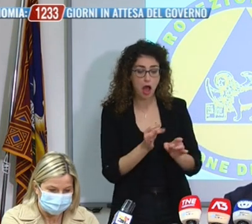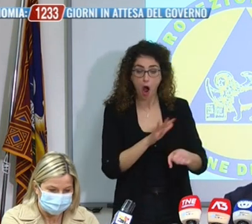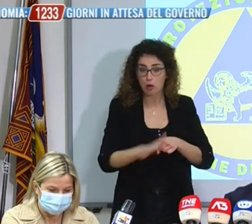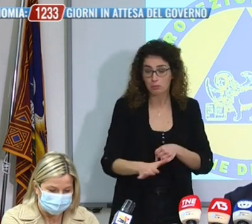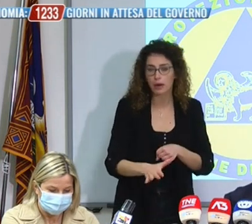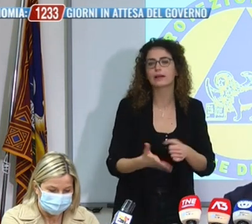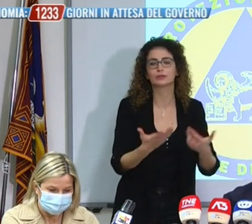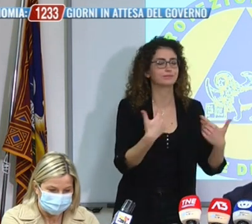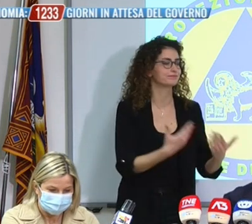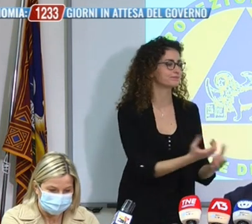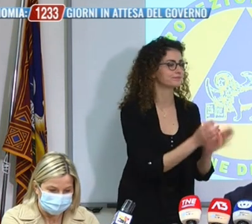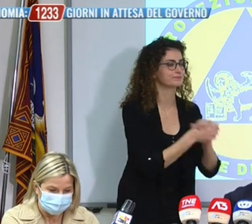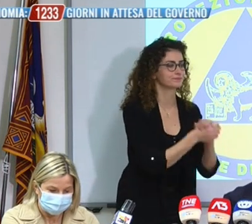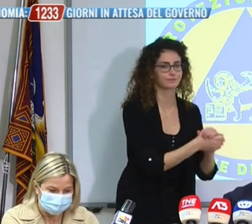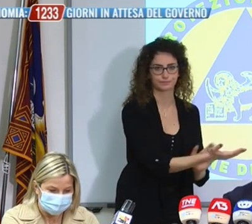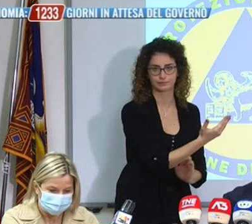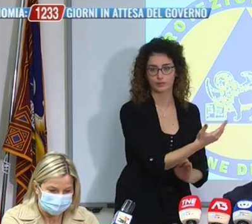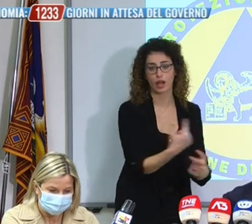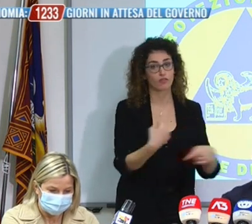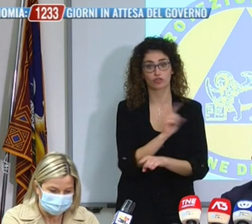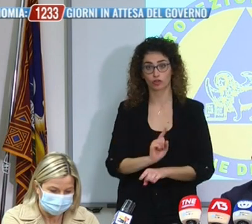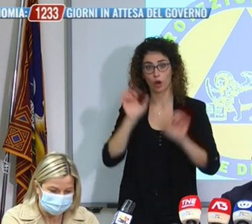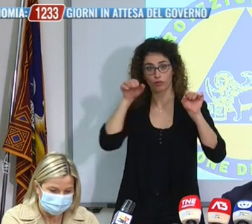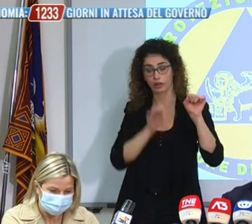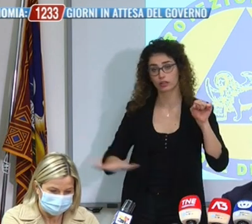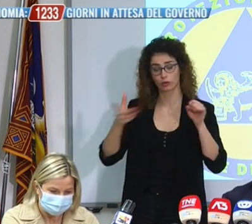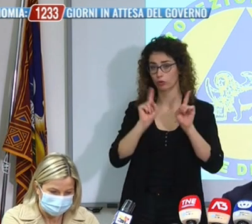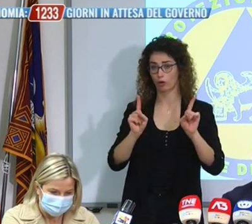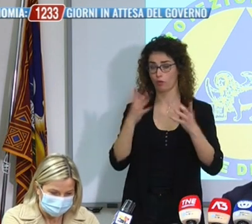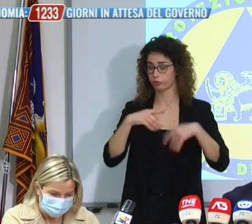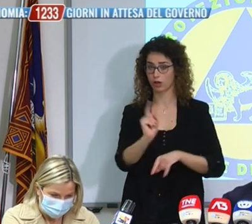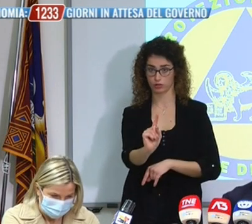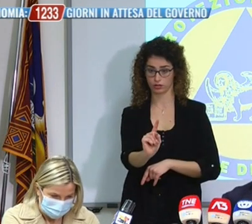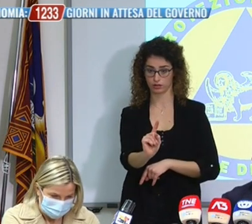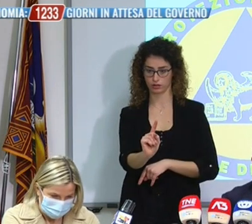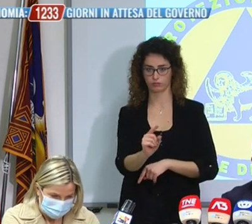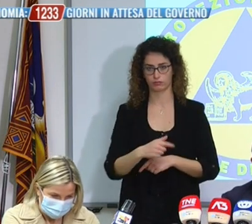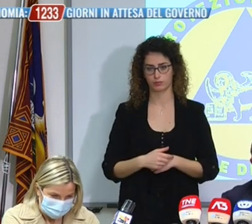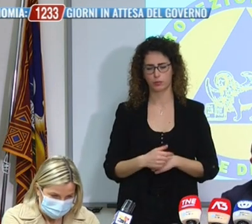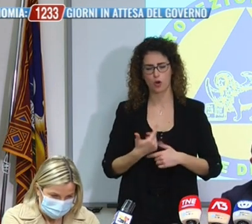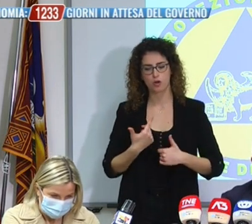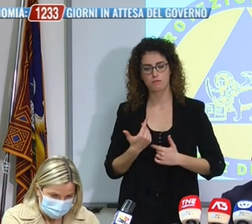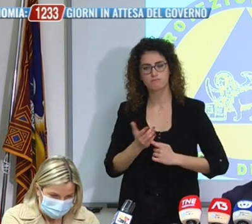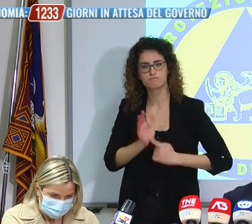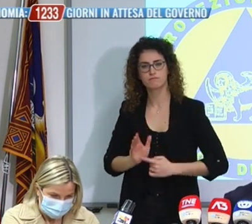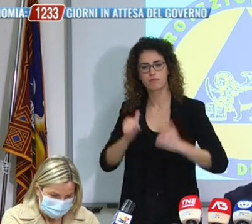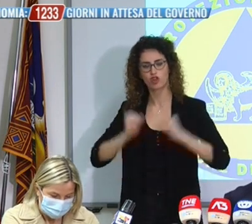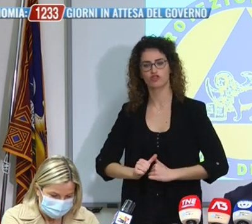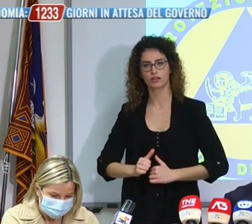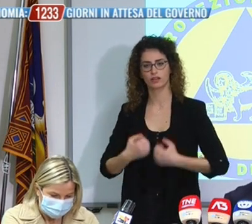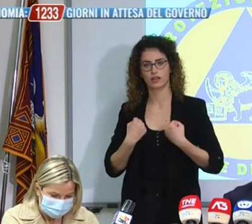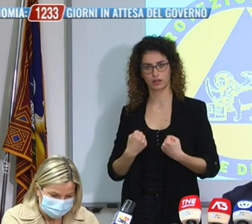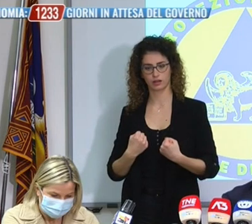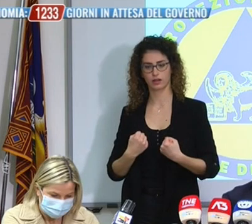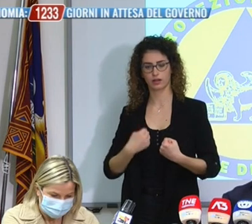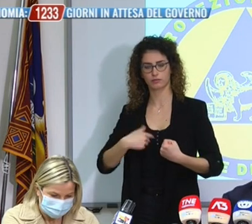è universalistica ed è bene che sia così, è un grande valore sociale, è un grande segnale di civiltà, e per questo io dico che noi stiamo